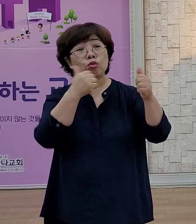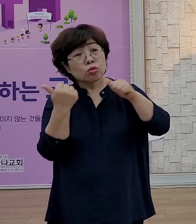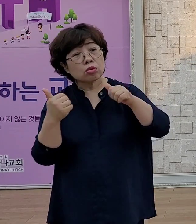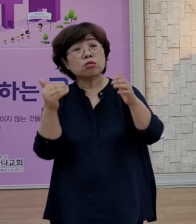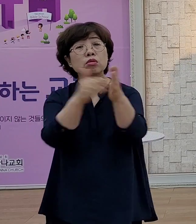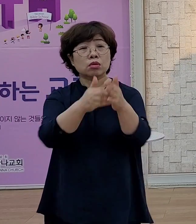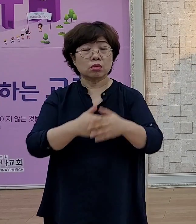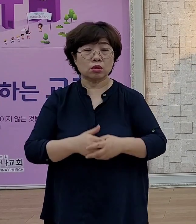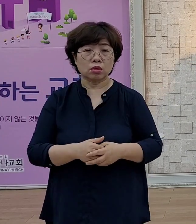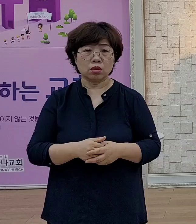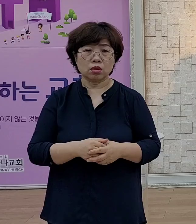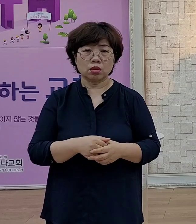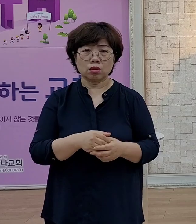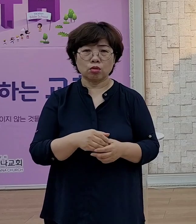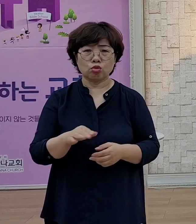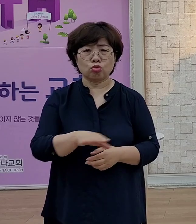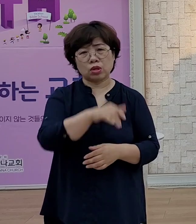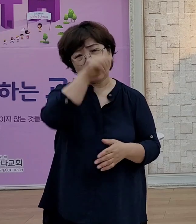그럼 이게 인생이에요.